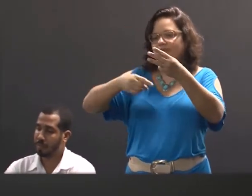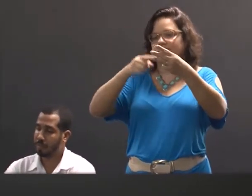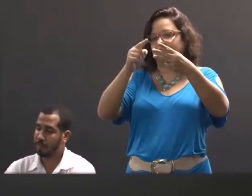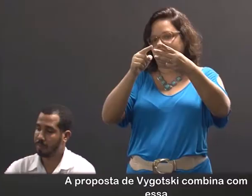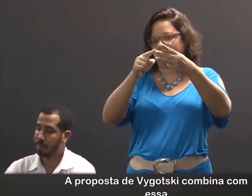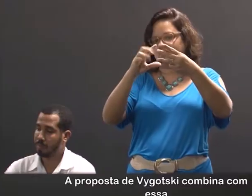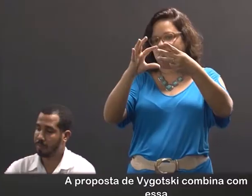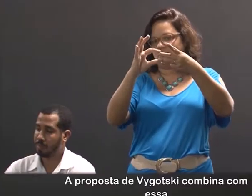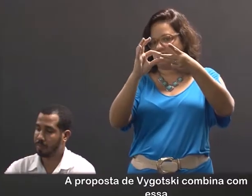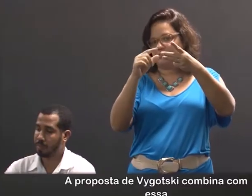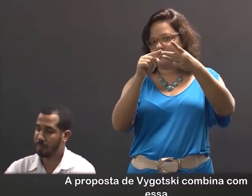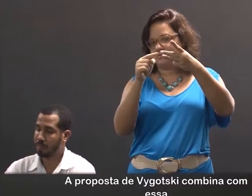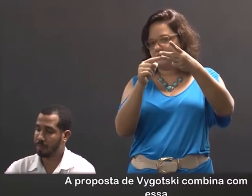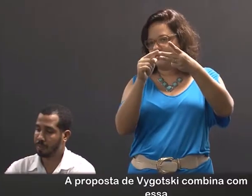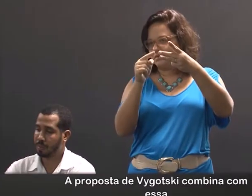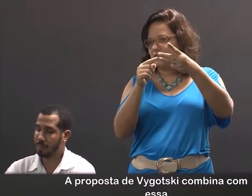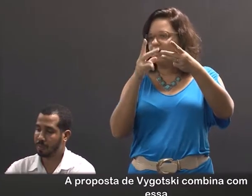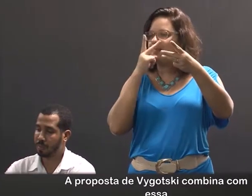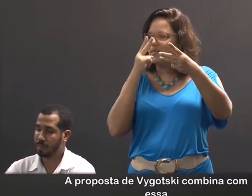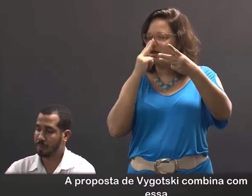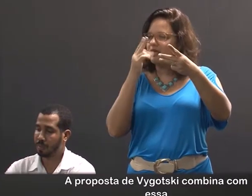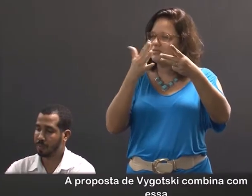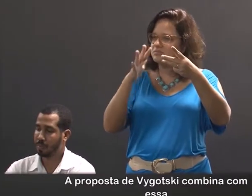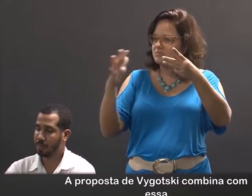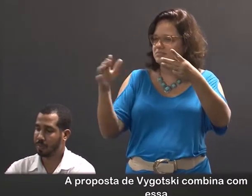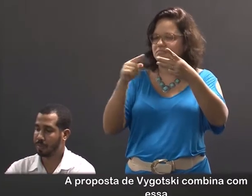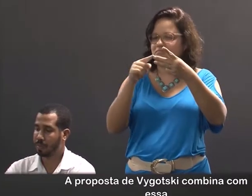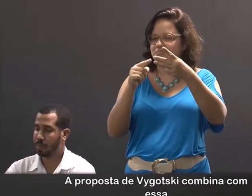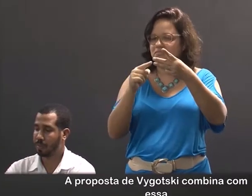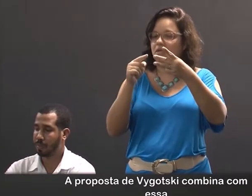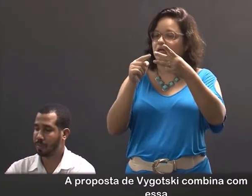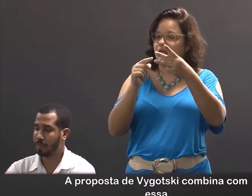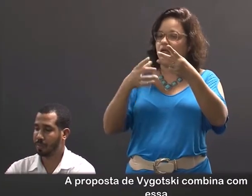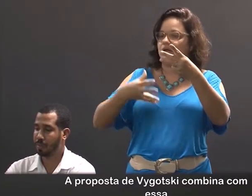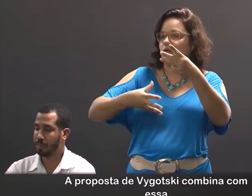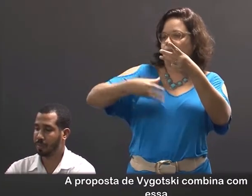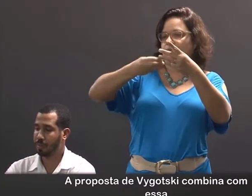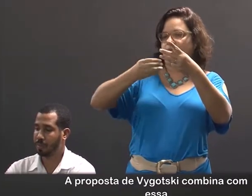a proposta de Vygotsky, ela combina com essa